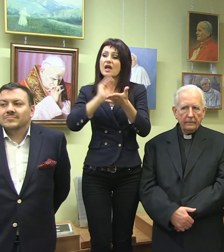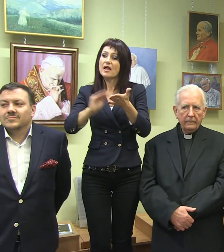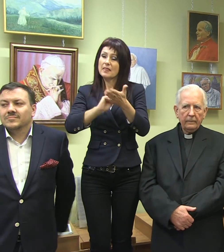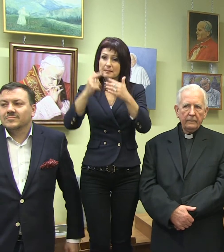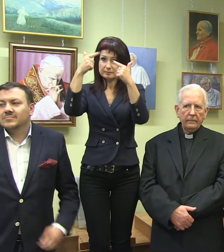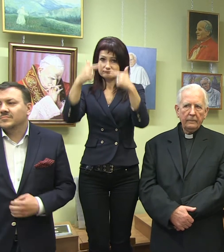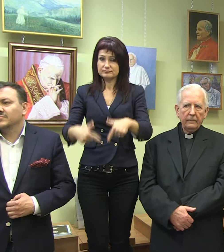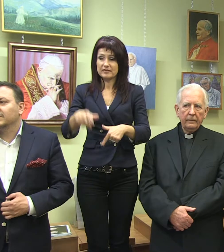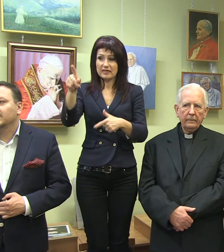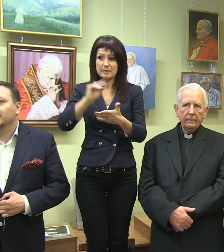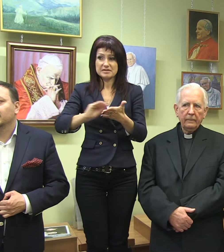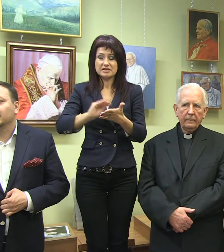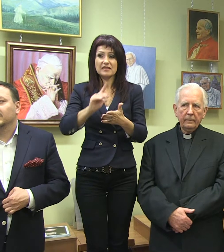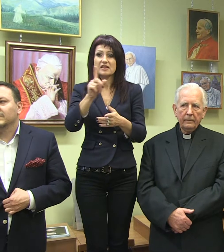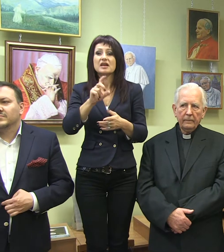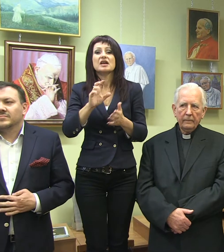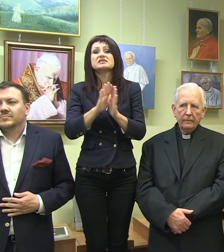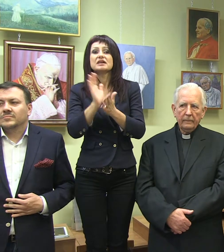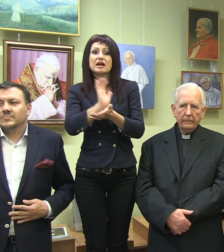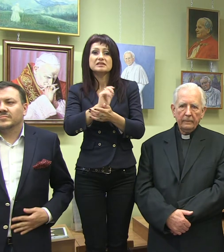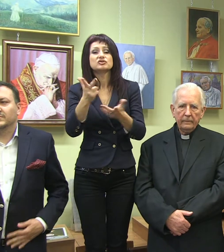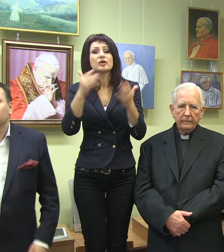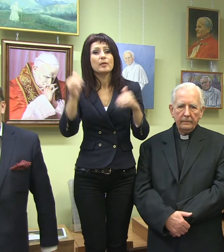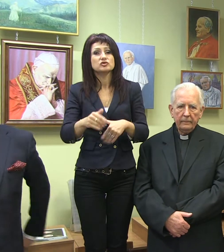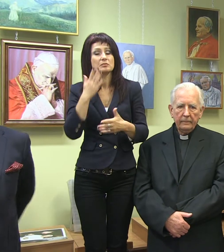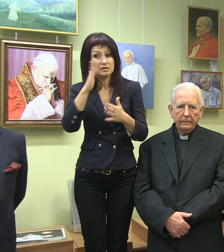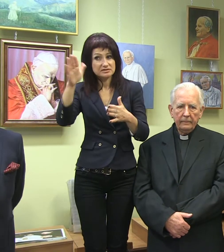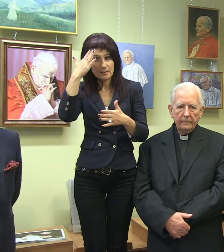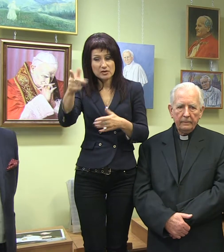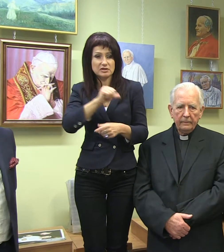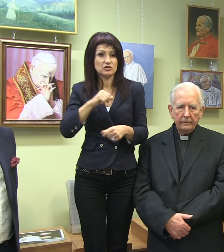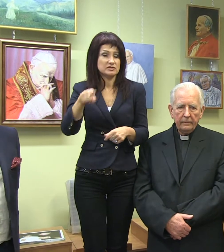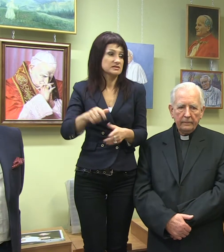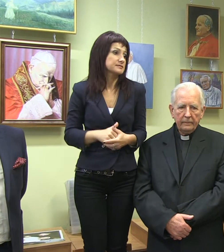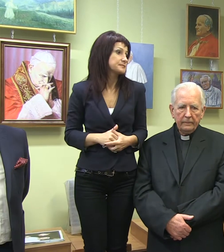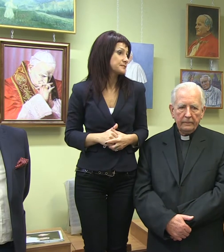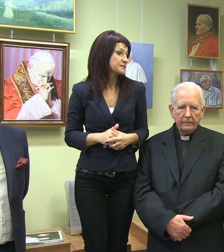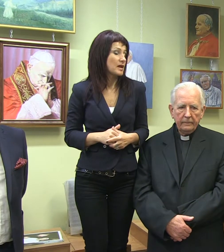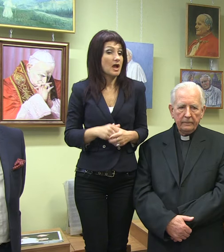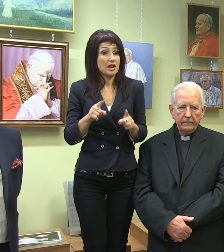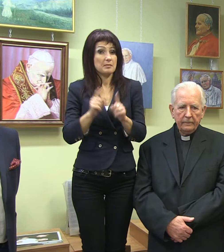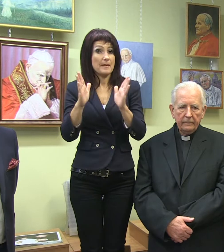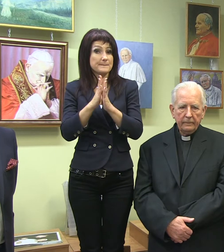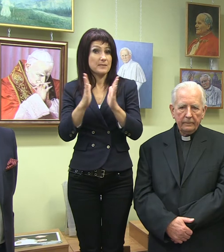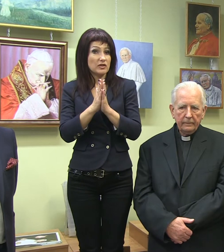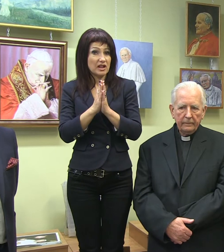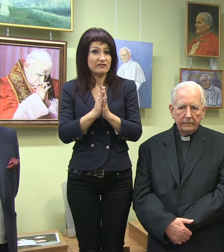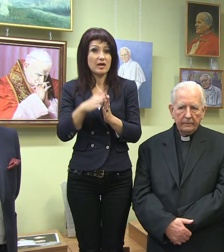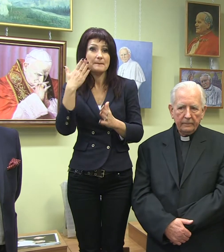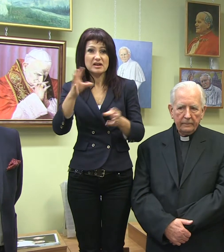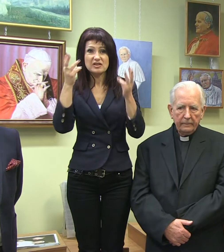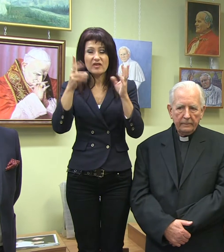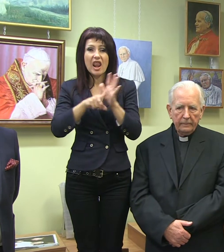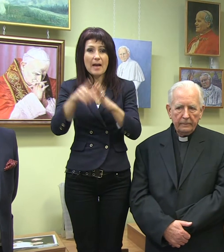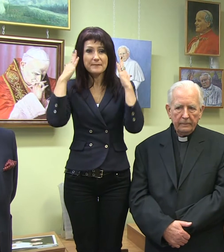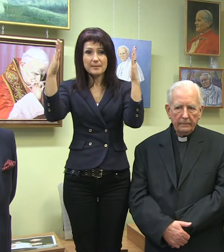właśnie z czasopisma, gdzie możemy zapoznać się z tym. Oprócz modlitwy bardzo ważne